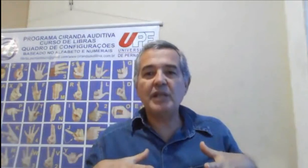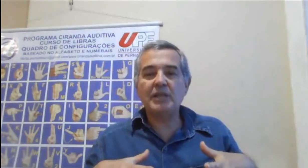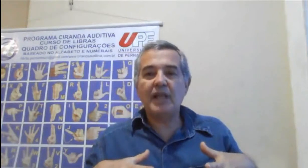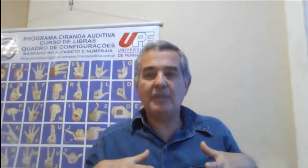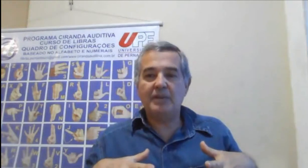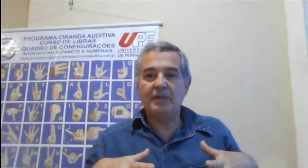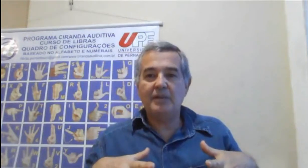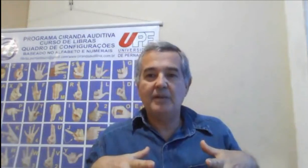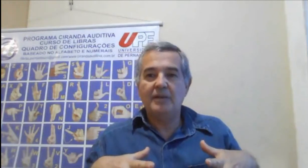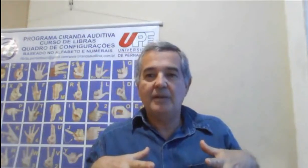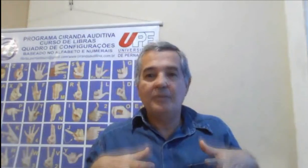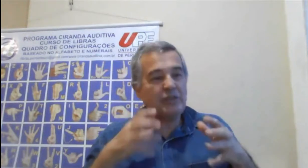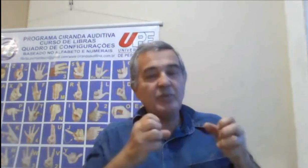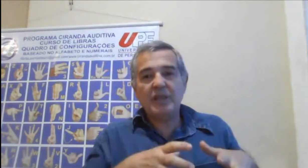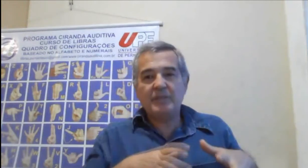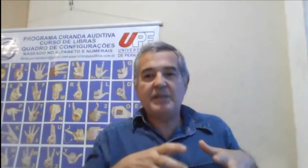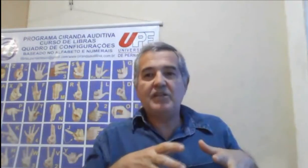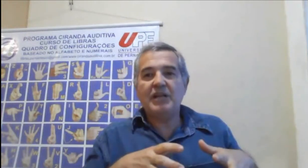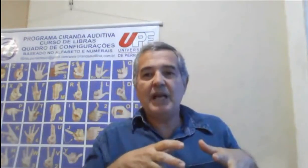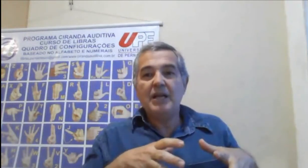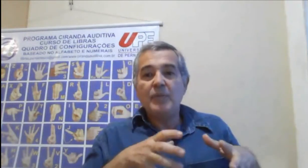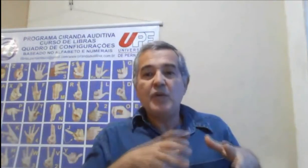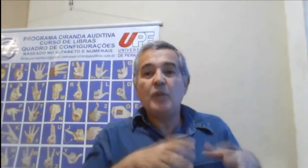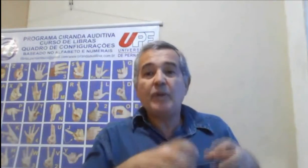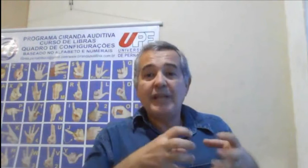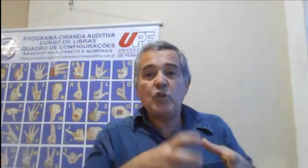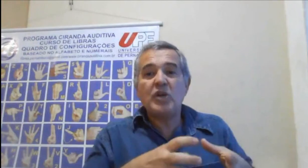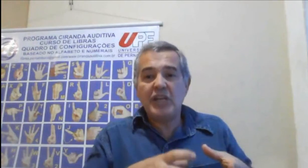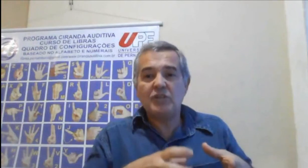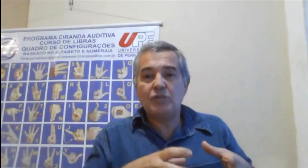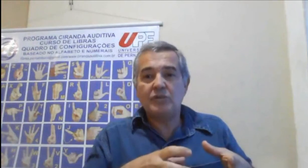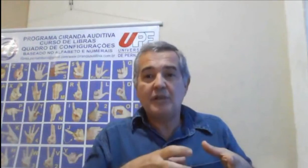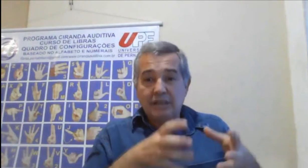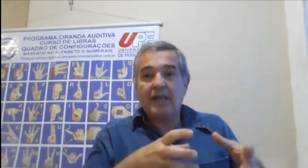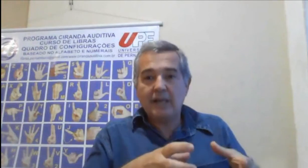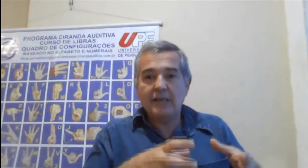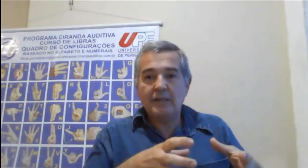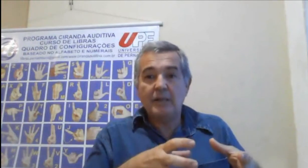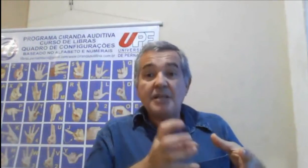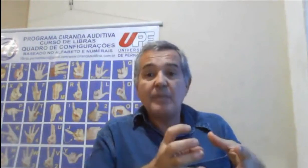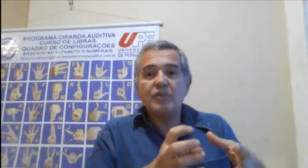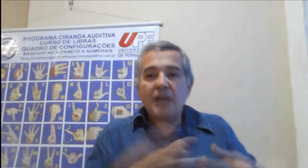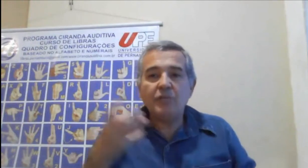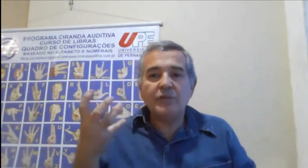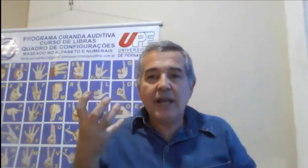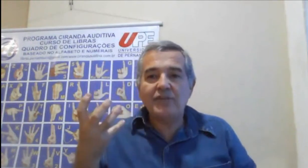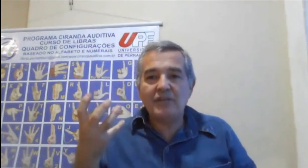de intérprete. Mas eu botei para escrachar porque o protecionismo está grande sem buscar uma